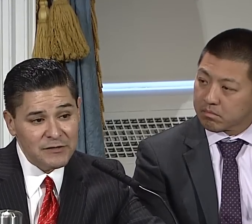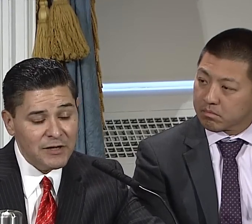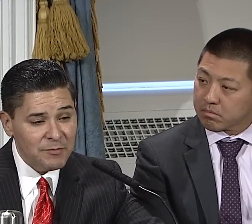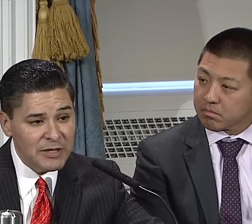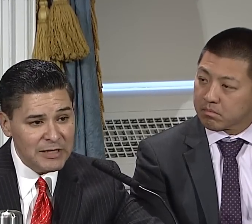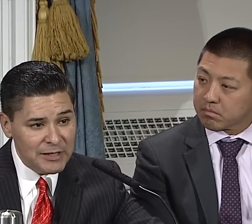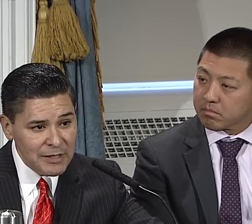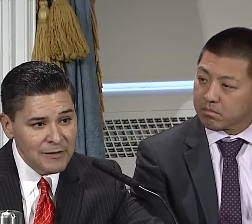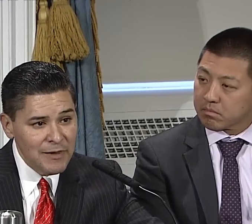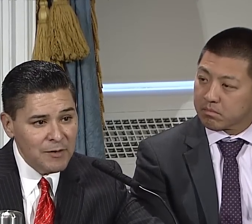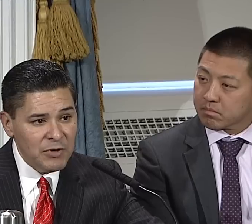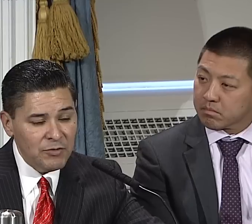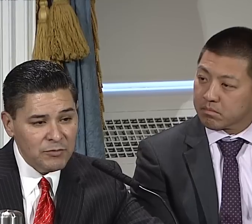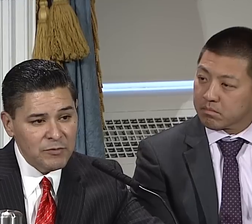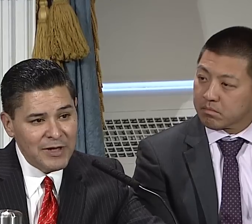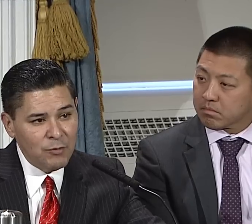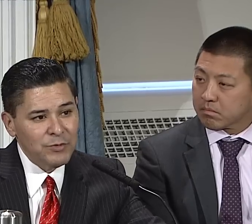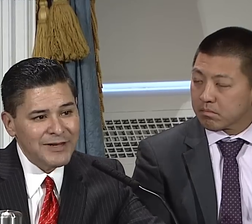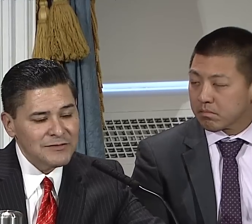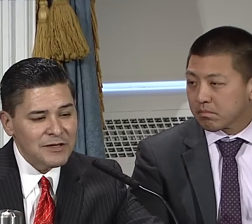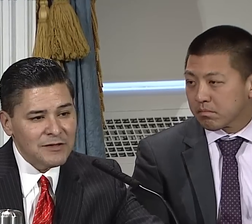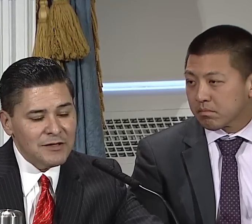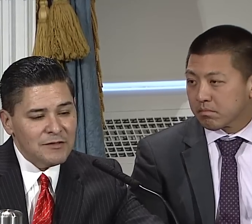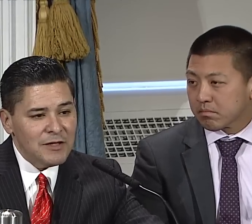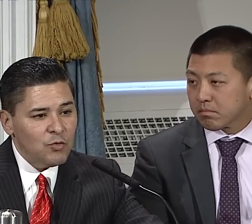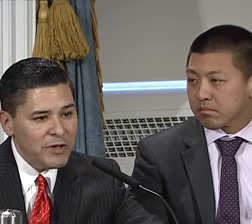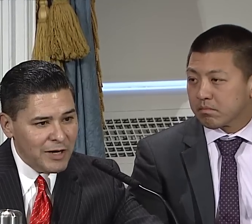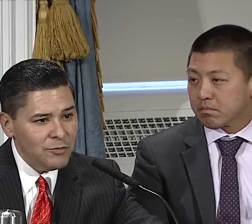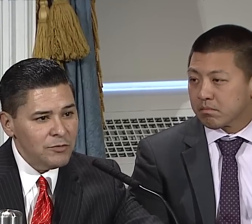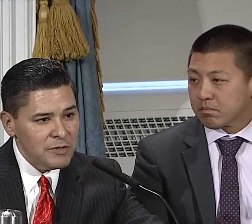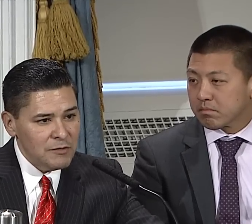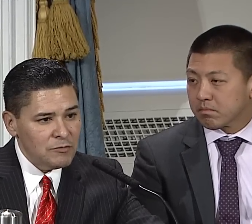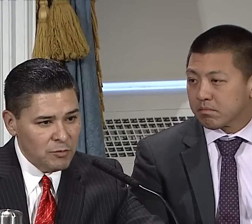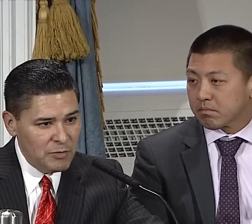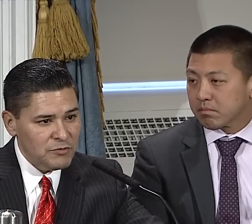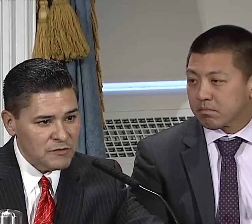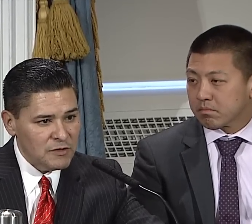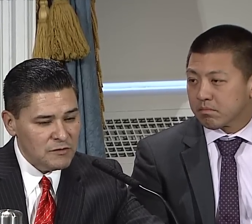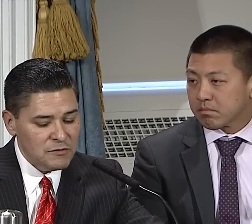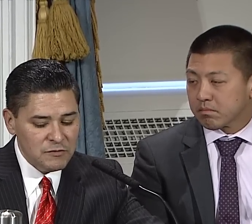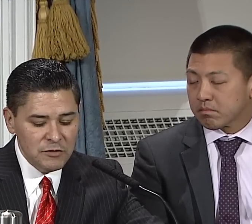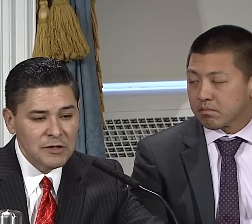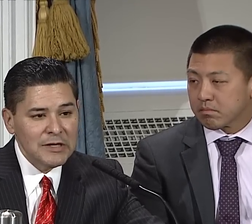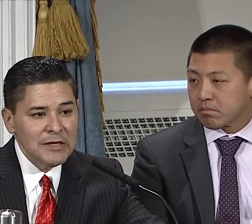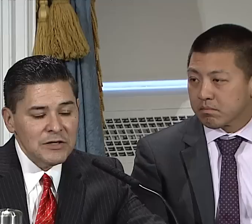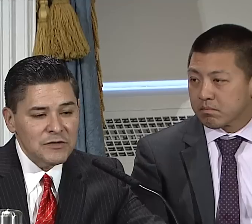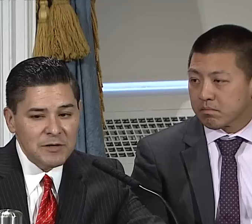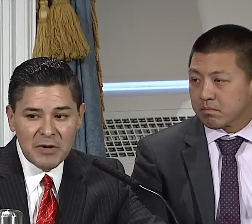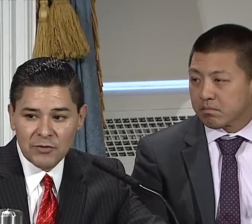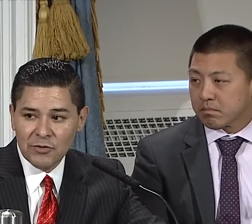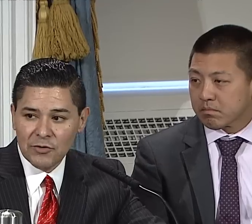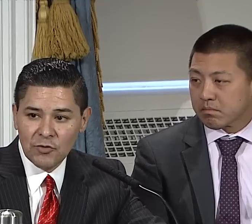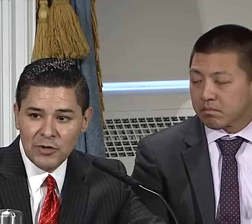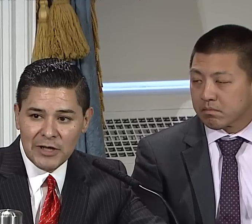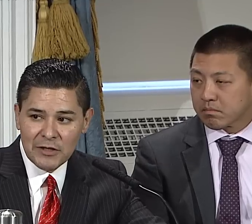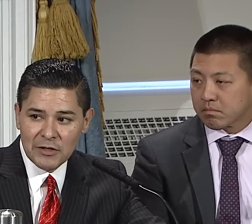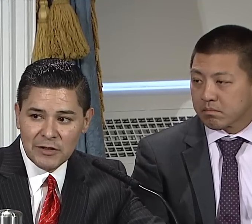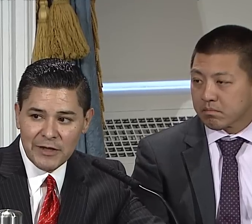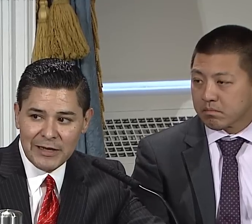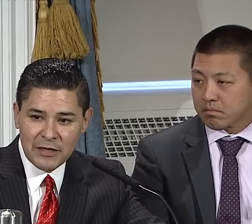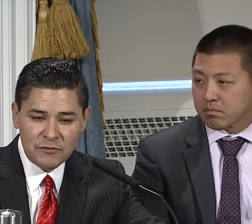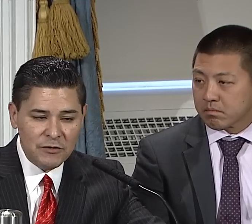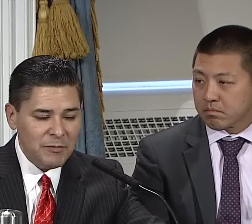a regresar mañana, pero de abundancia de cuidado, y tomamos esa decisión. Sin embargo, con